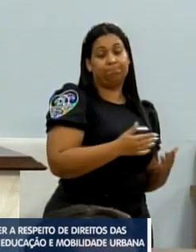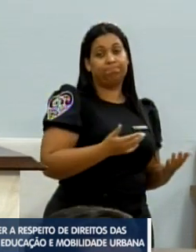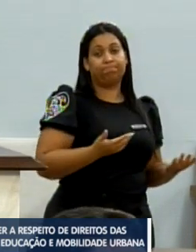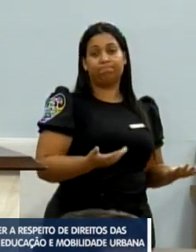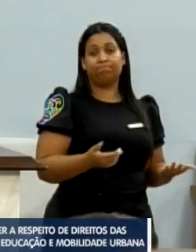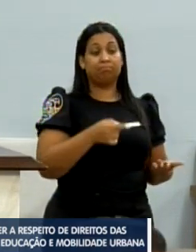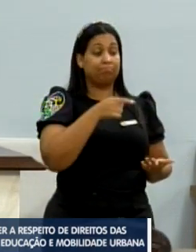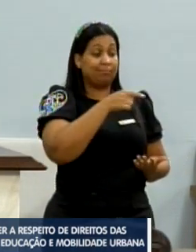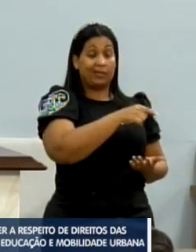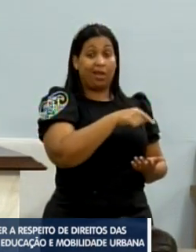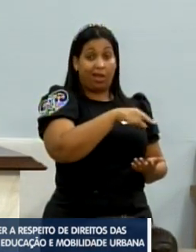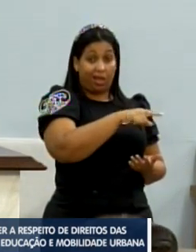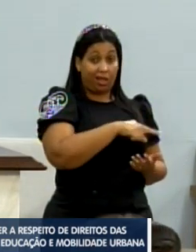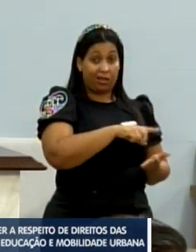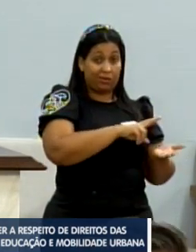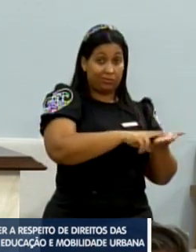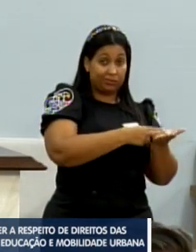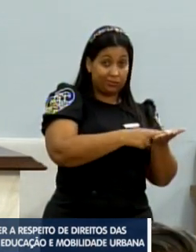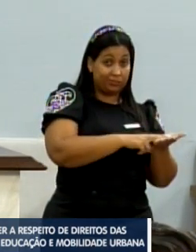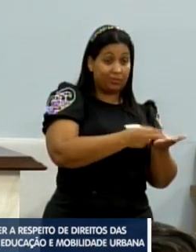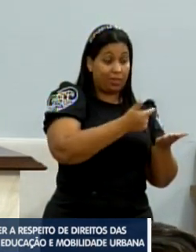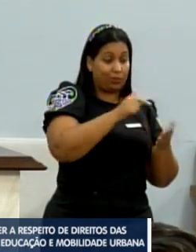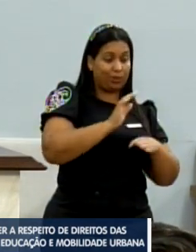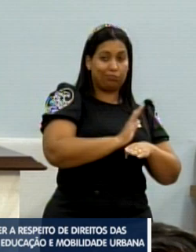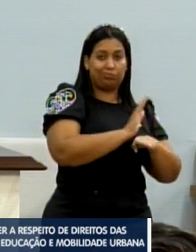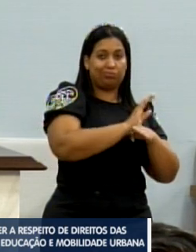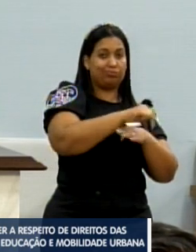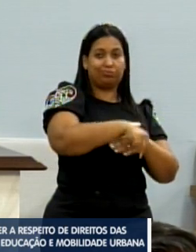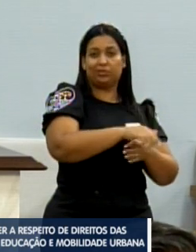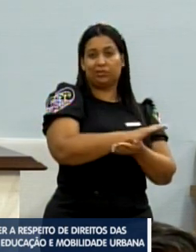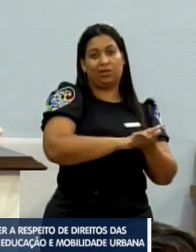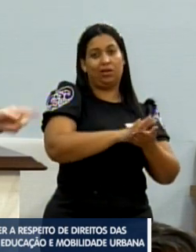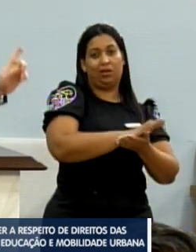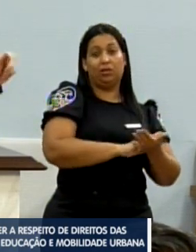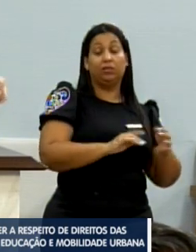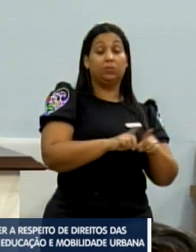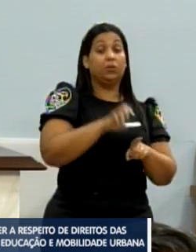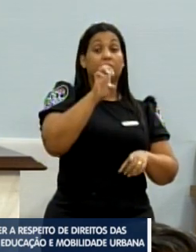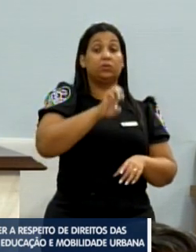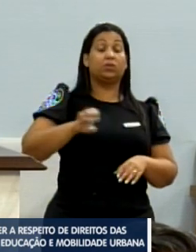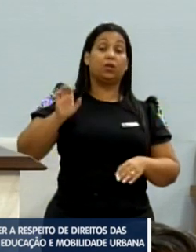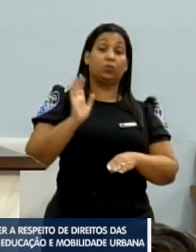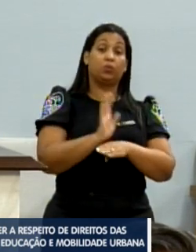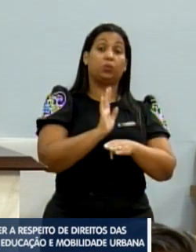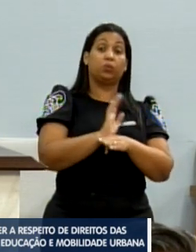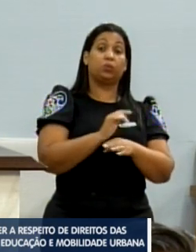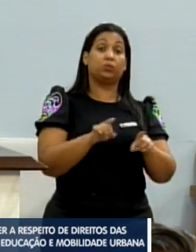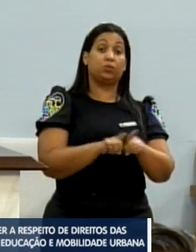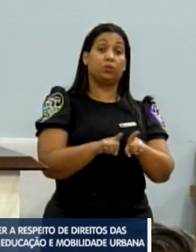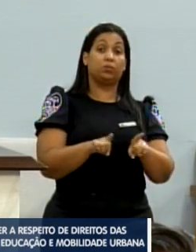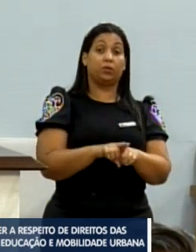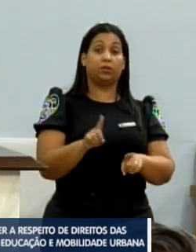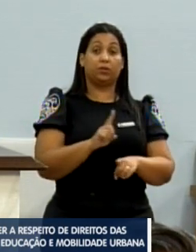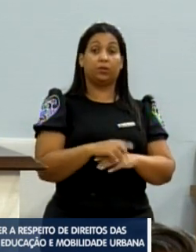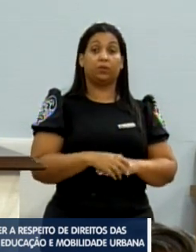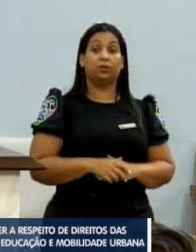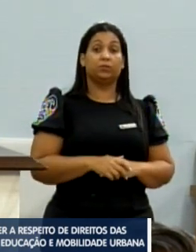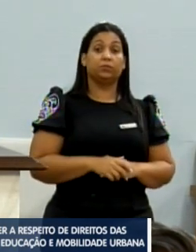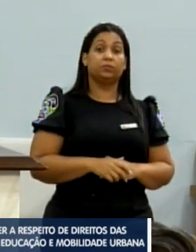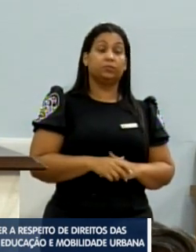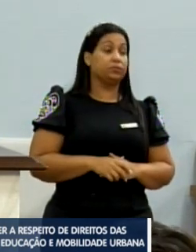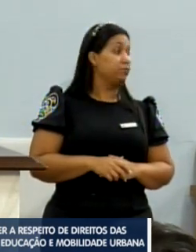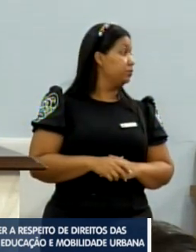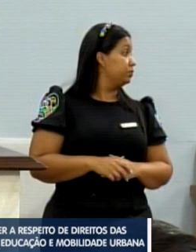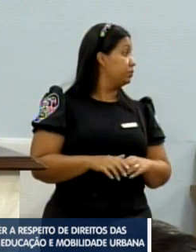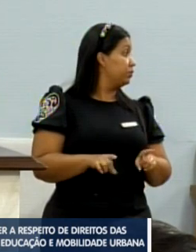nenhum amparo da municipalidade, nenhum amparo do Estado. E muitas vezes, senhor presidente, muitas vezes, doutor Renato, qual é a